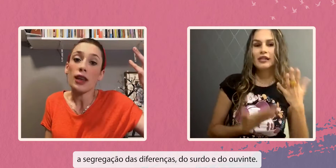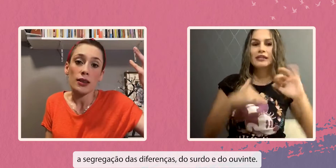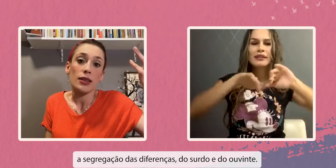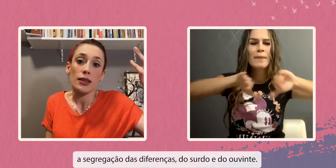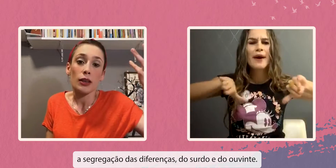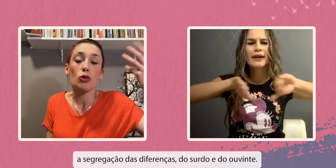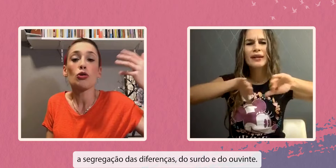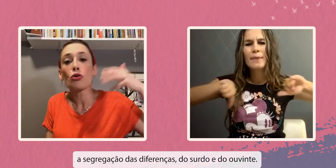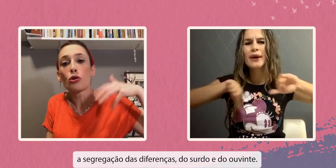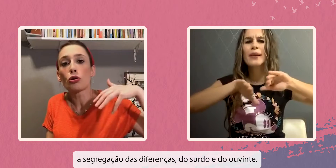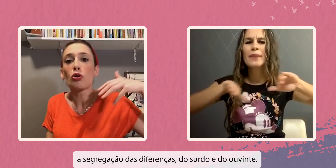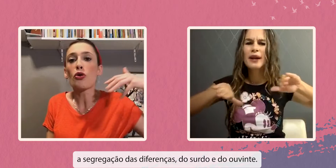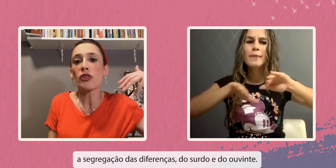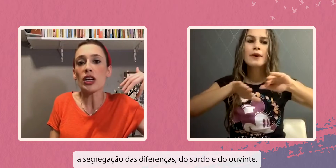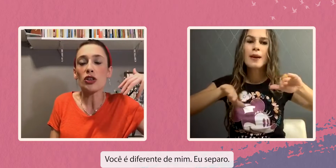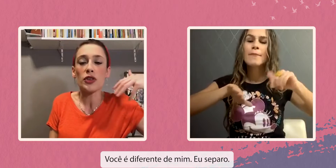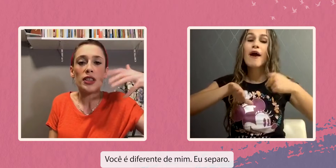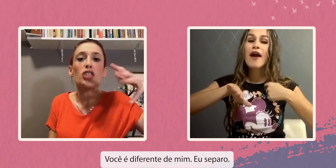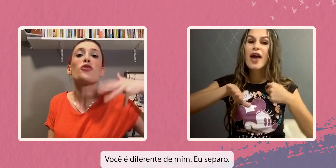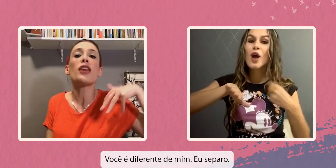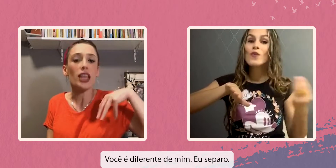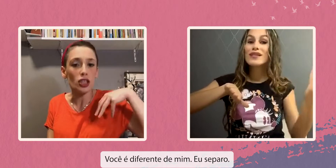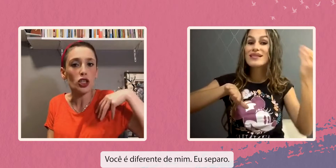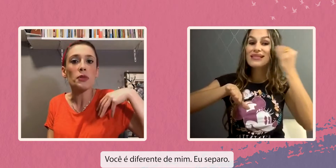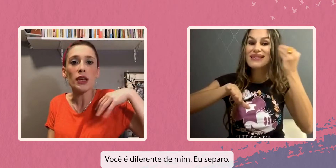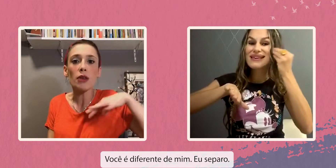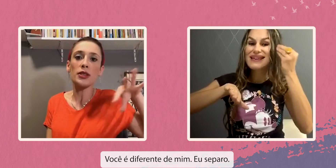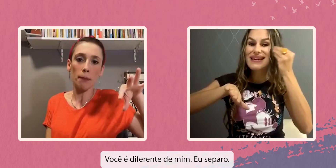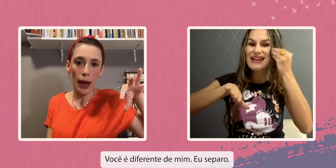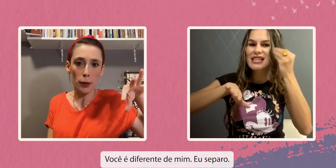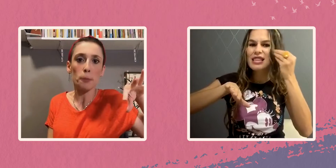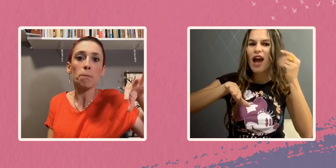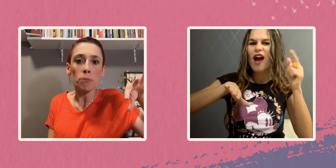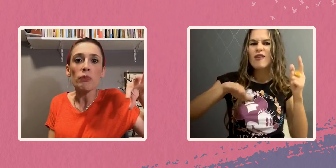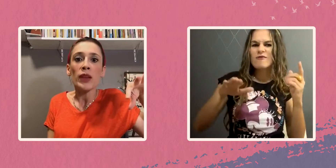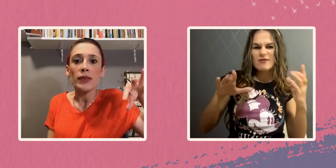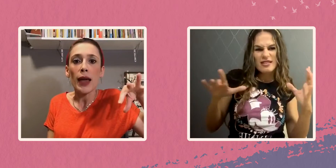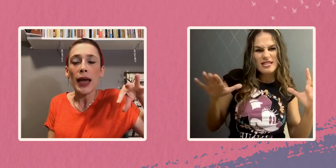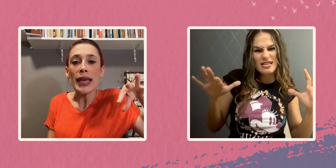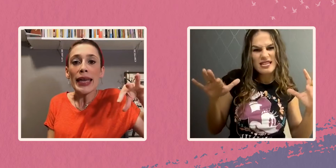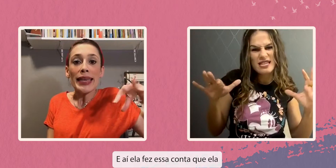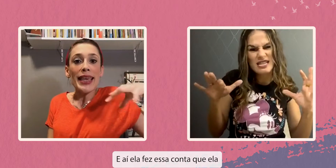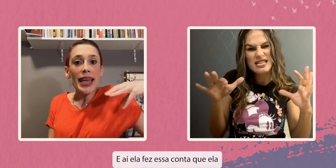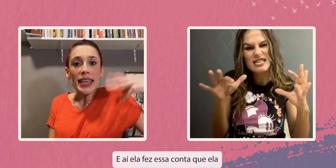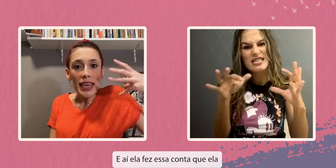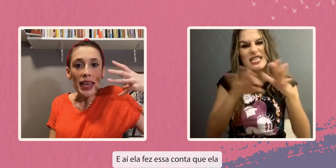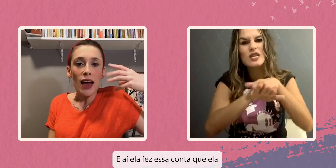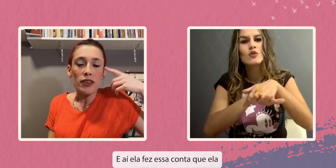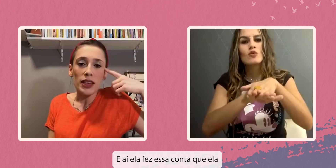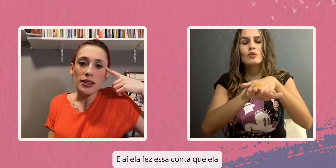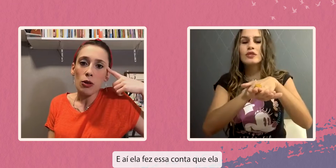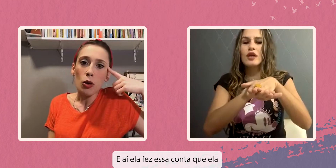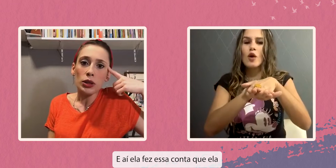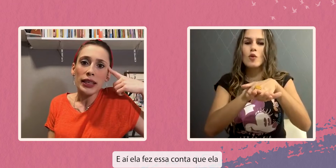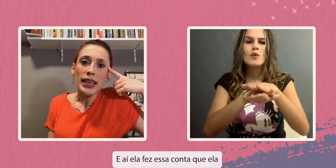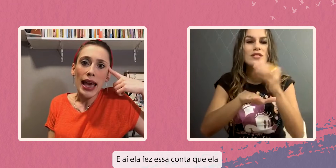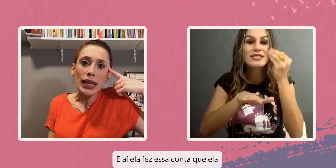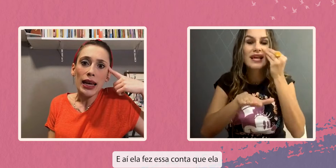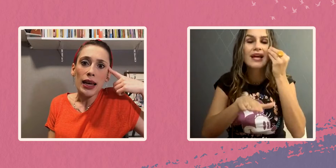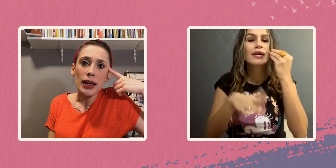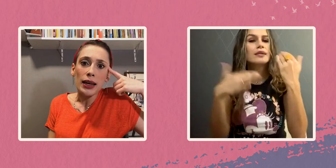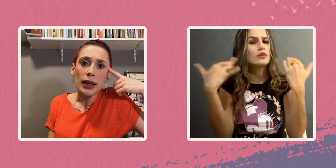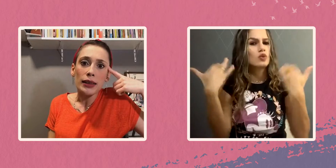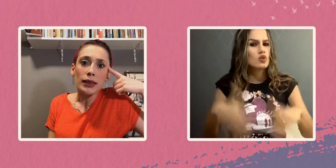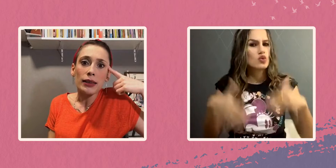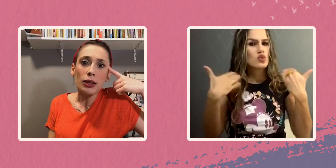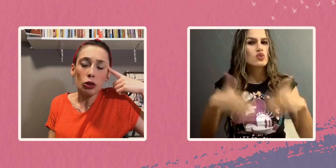das diferenças, né? Do surdo, do ouvinte, você é diferente de mim, eu separo. E aí, essa conta que